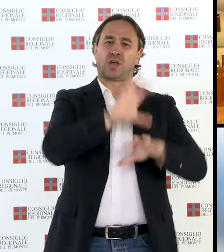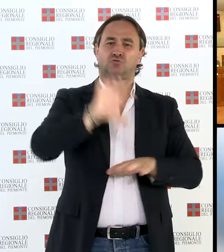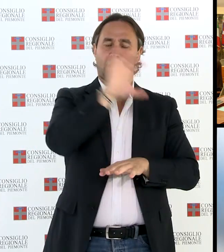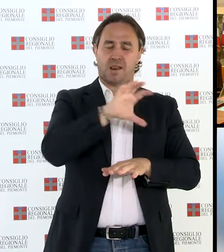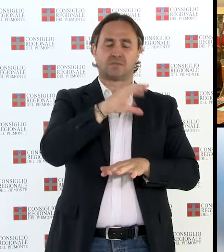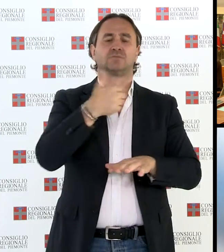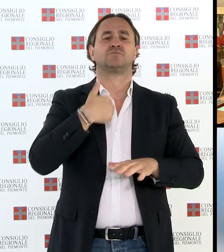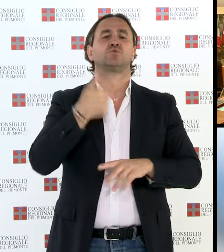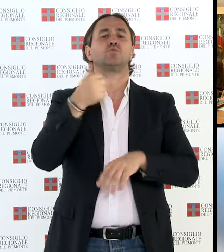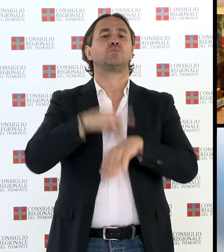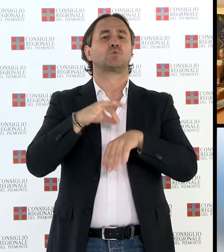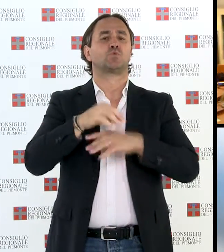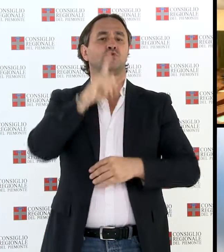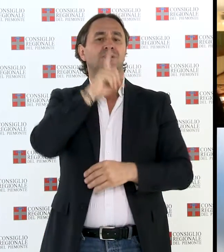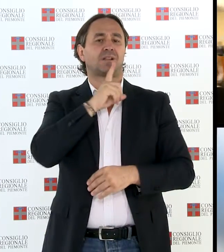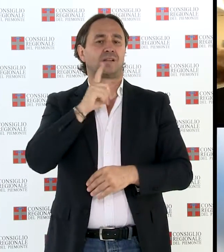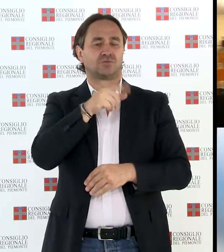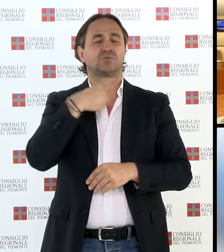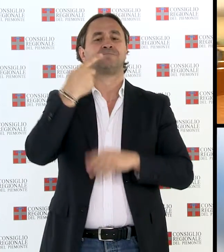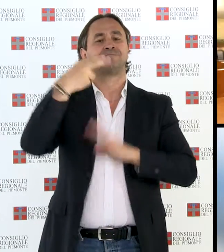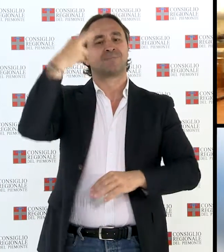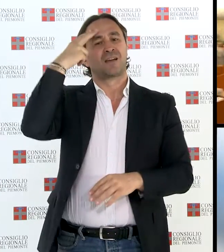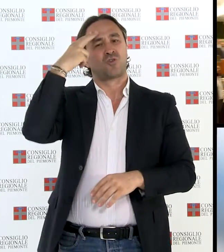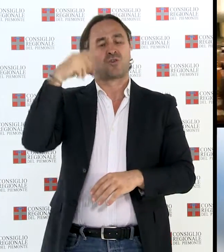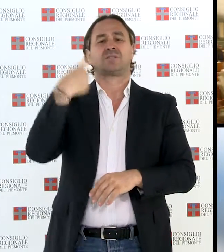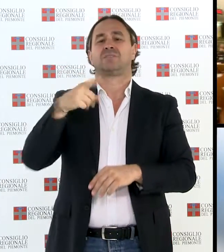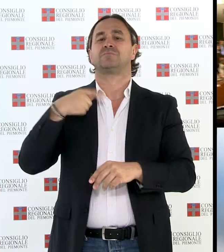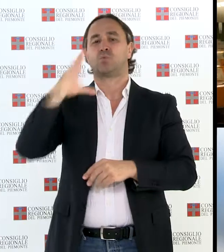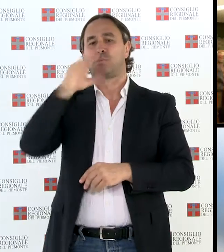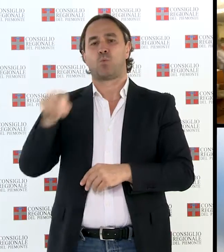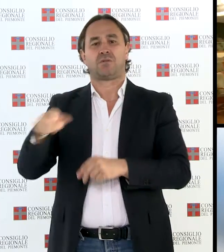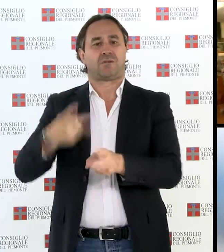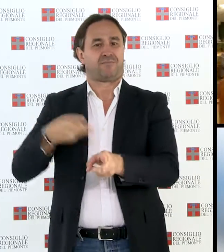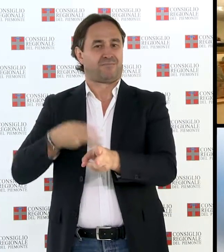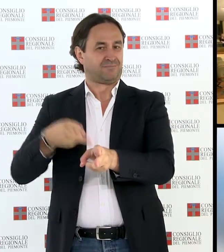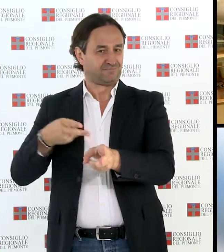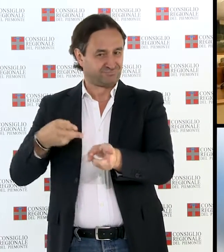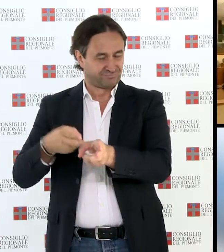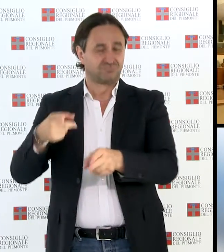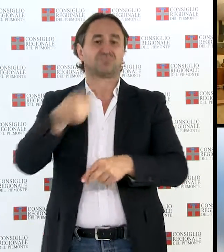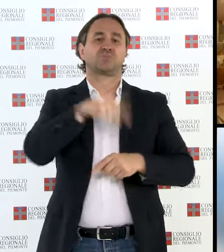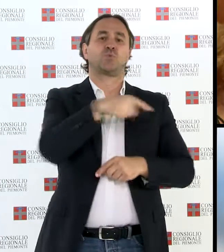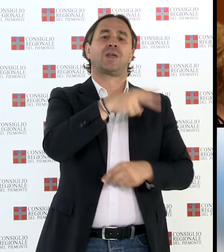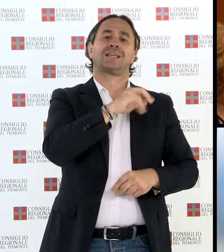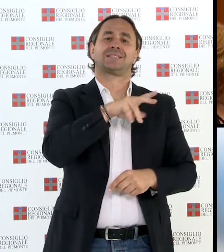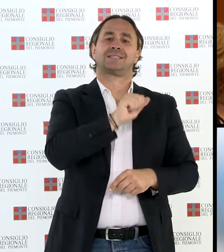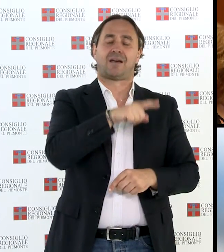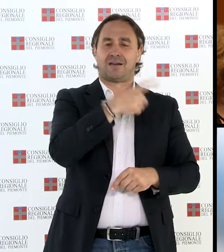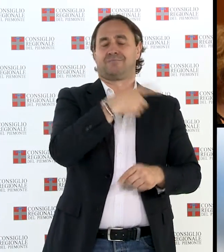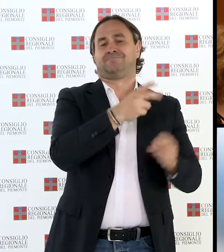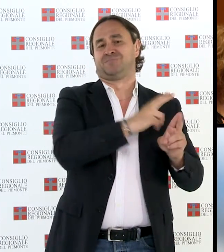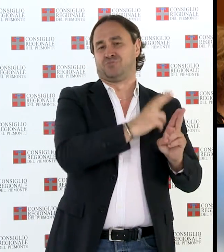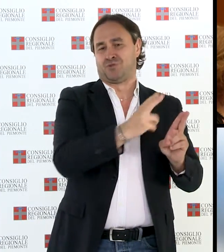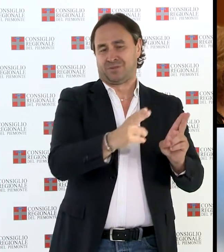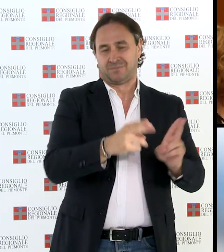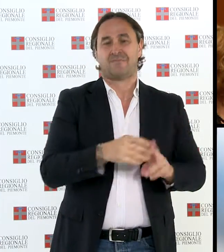di silenzio per commemorare le vittime dell'incidente ferroviario in Puglia e della strage di Nizza del 14 luglio.